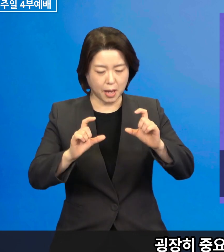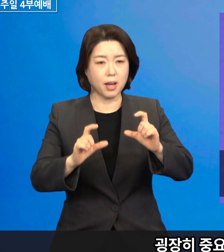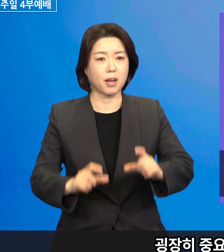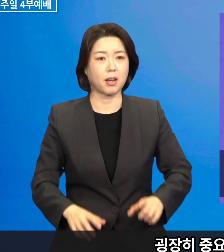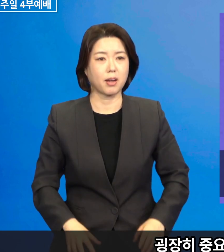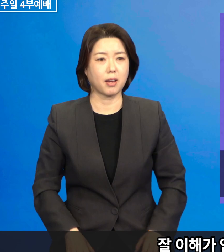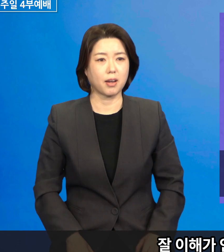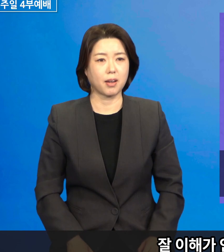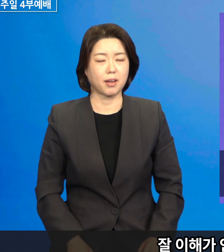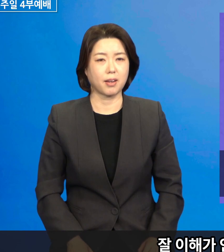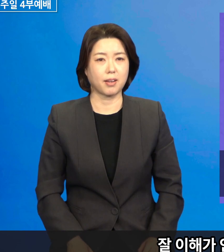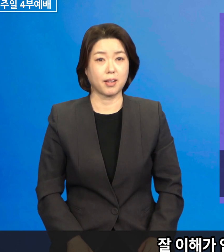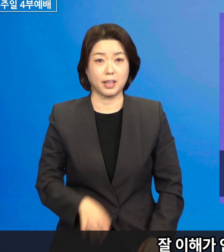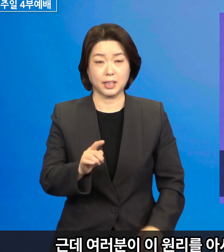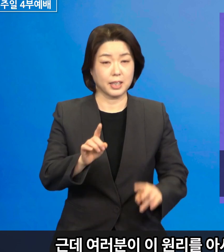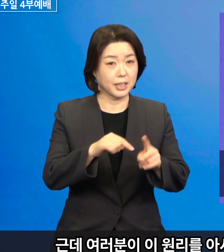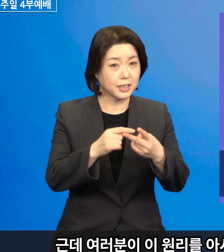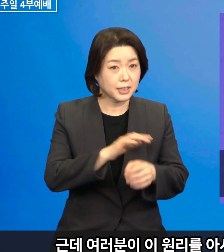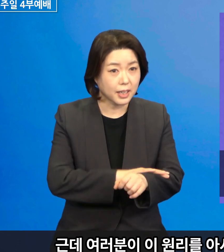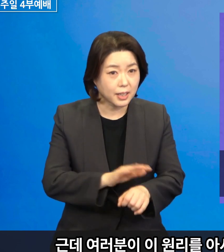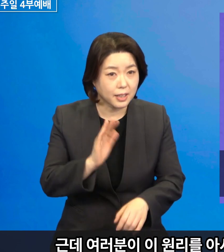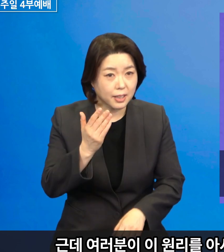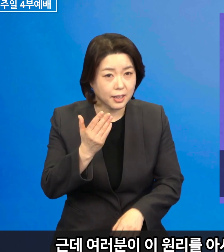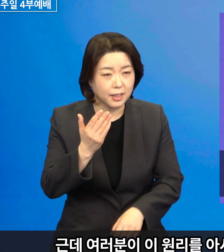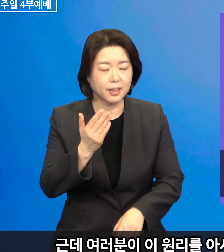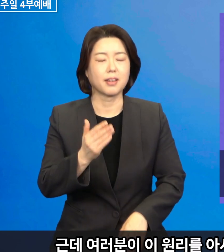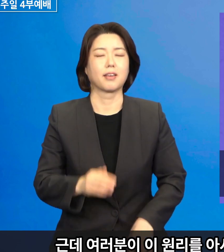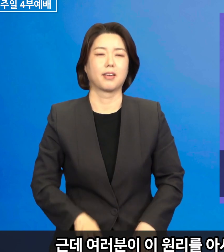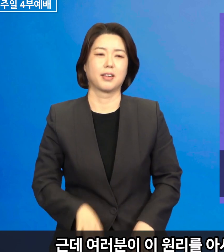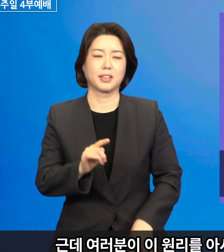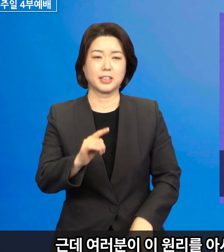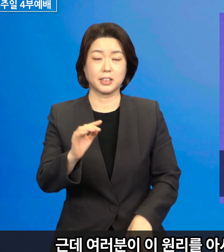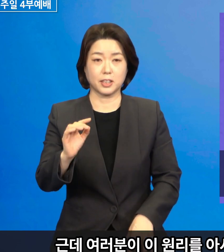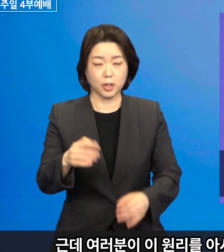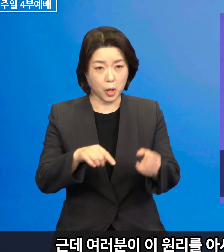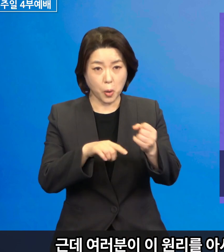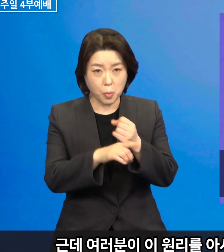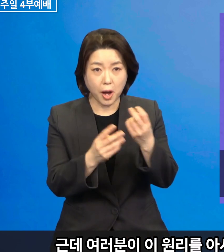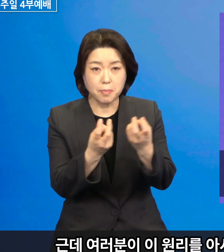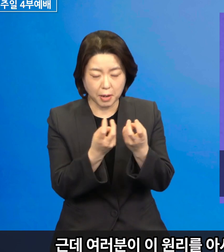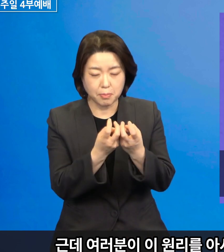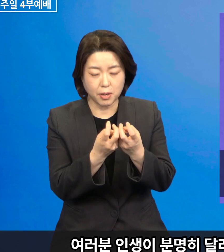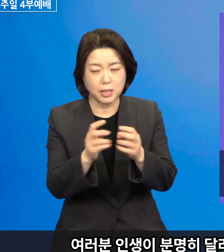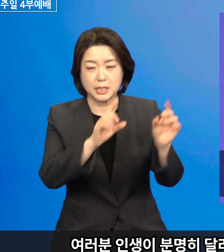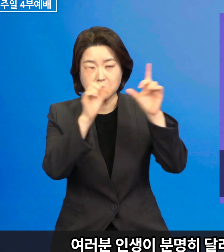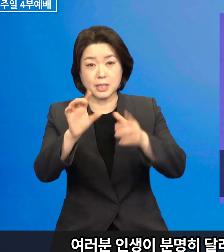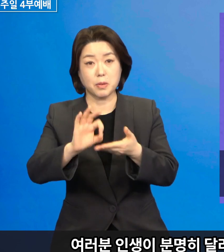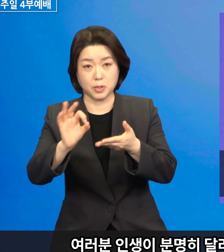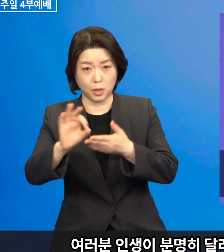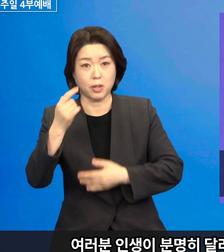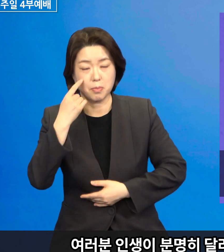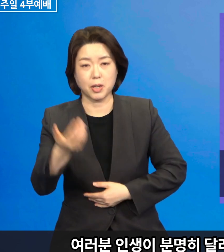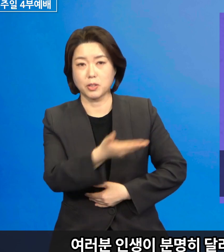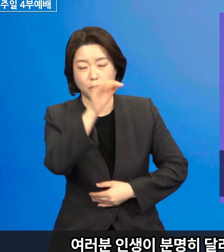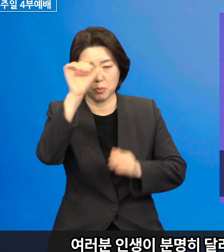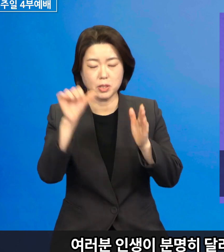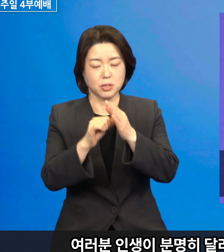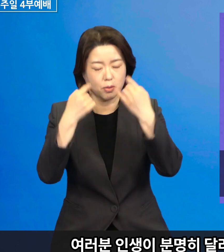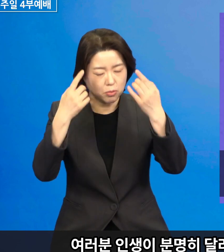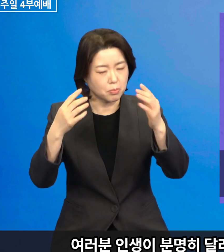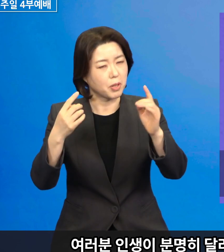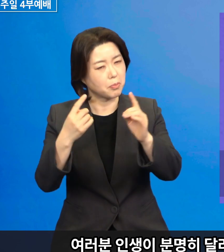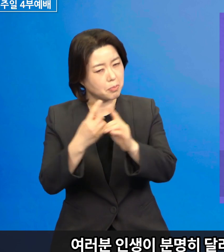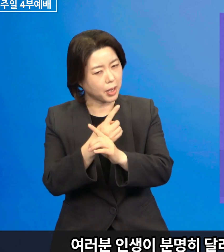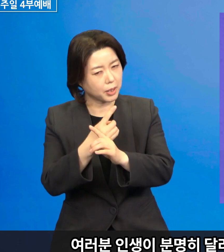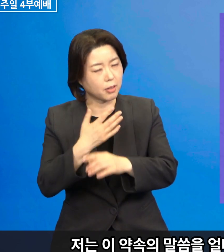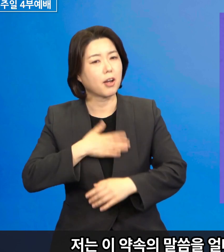중요한 포인트예요. 잘 이해가 안 되실 거예요. 근데 여러분, 이 원리를 아시고 여러분 삶에 적용해 보시면 여러분 인생이 분명히 달라지는 것을